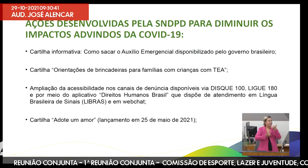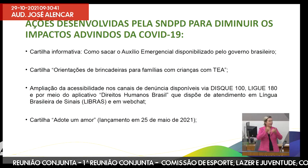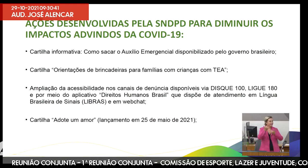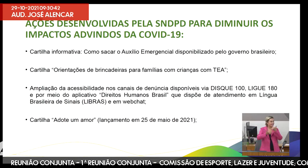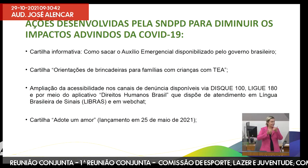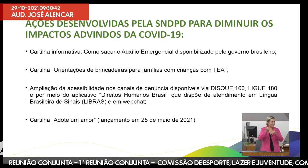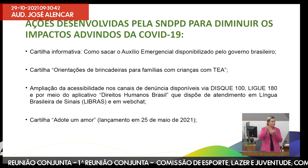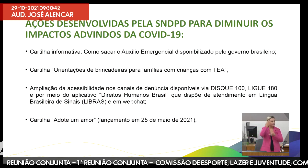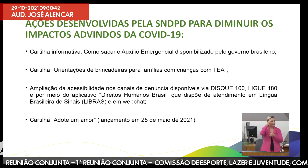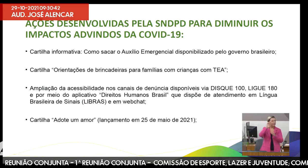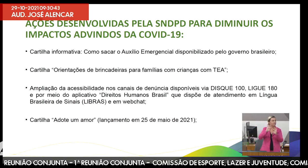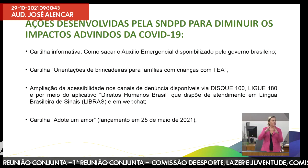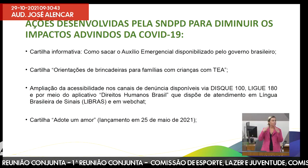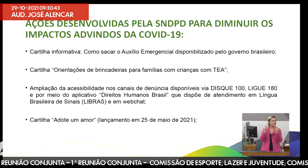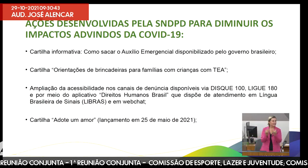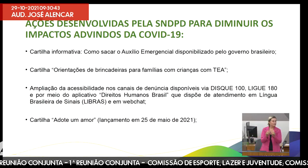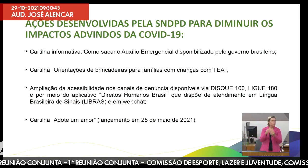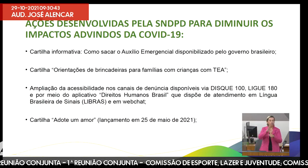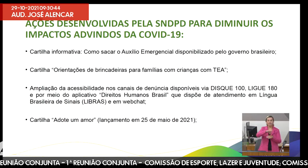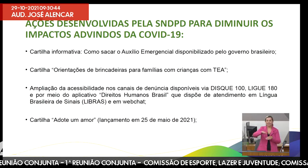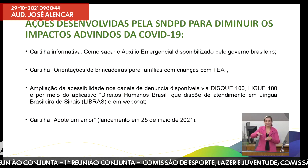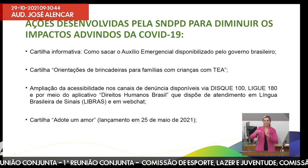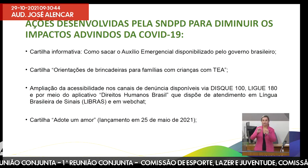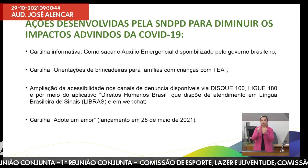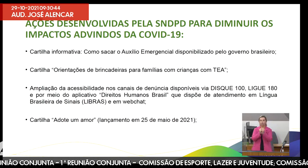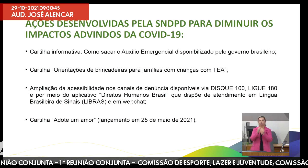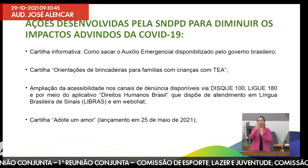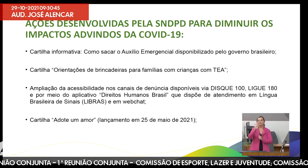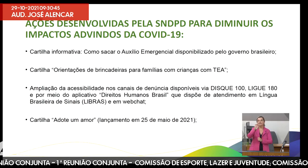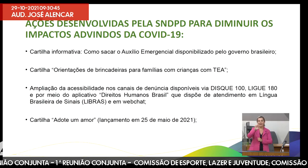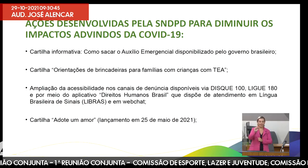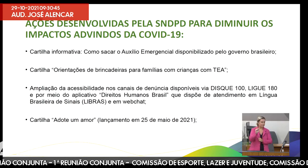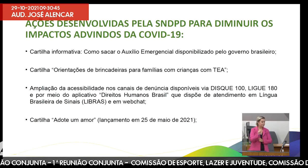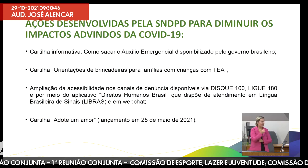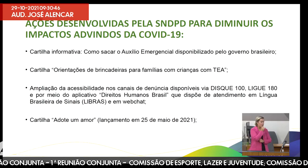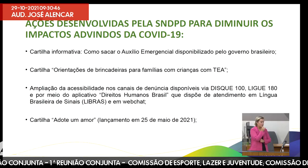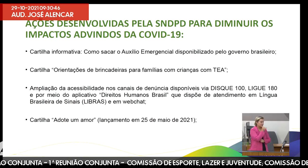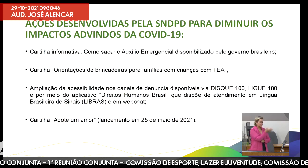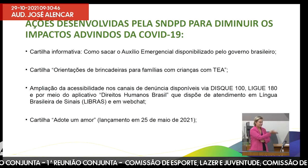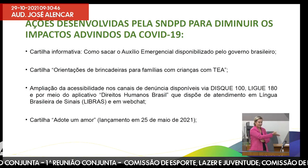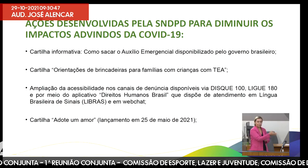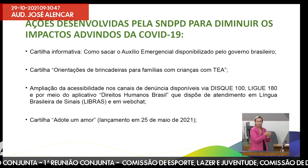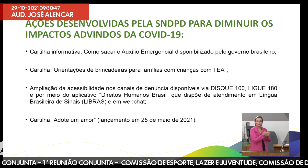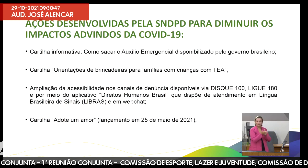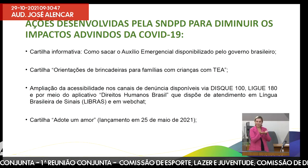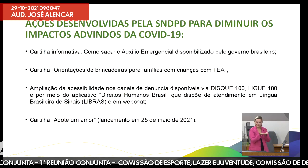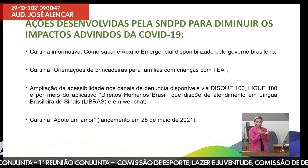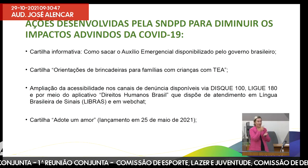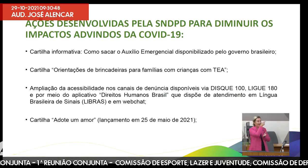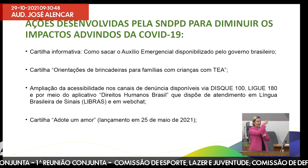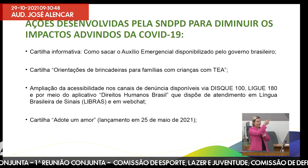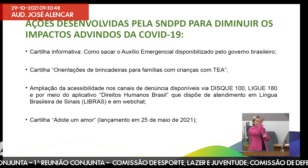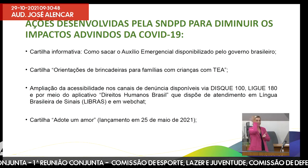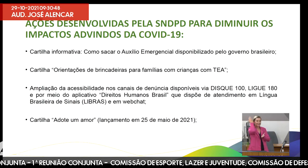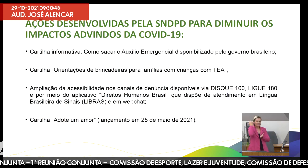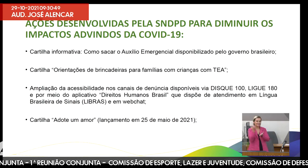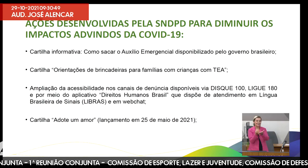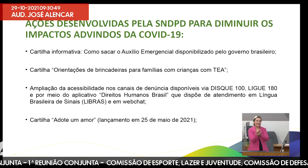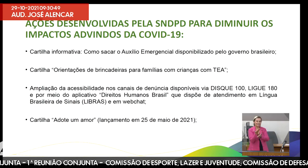e com orientações de brincadeiras para famílias com crianças do transtorno do espectro autista, como essa cartilha que foi